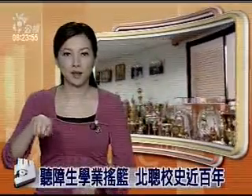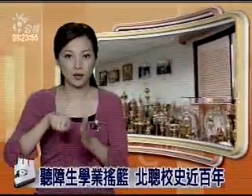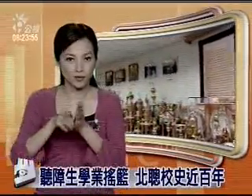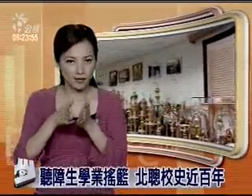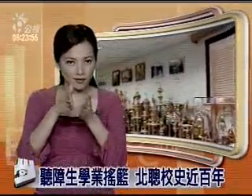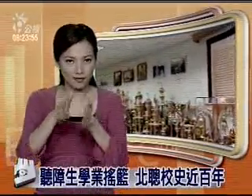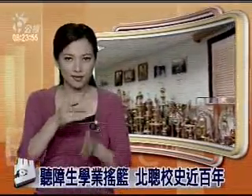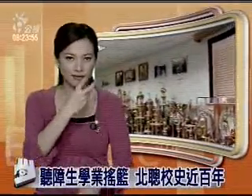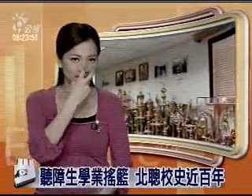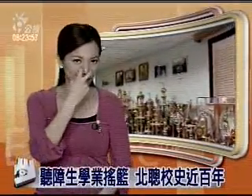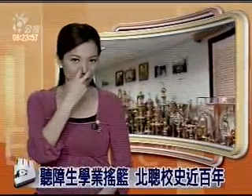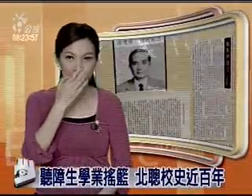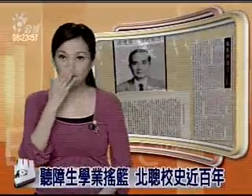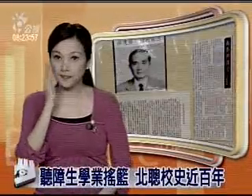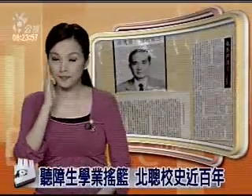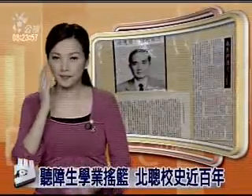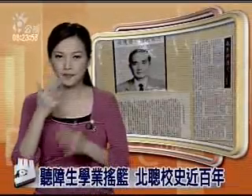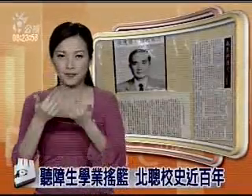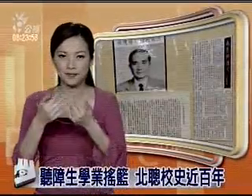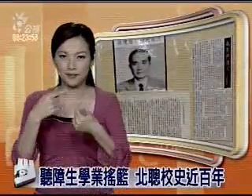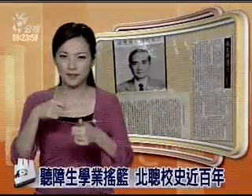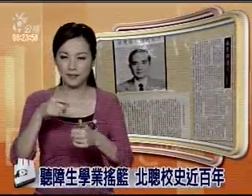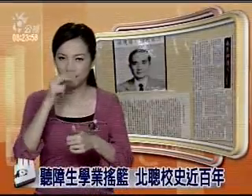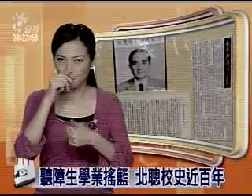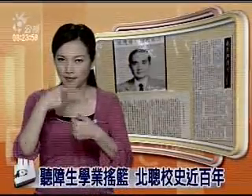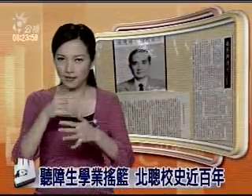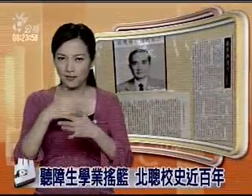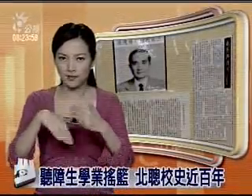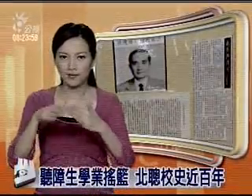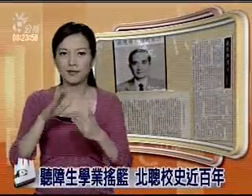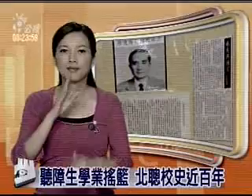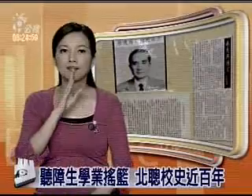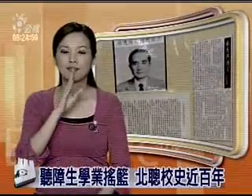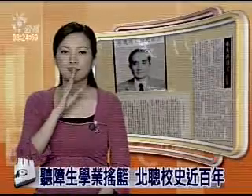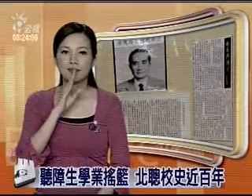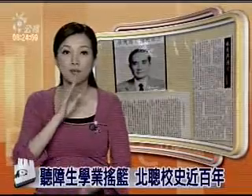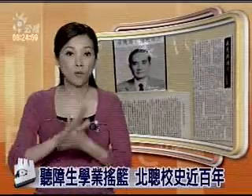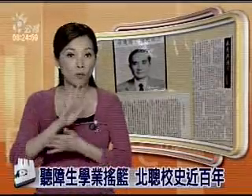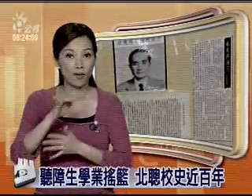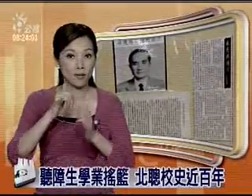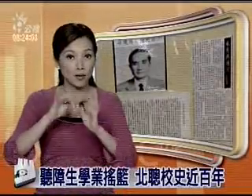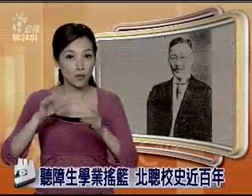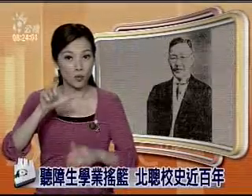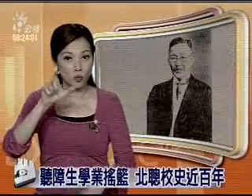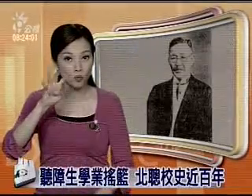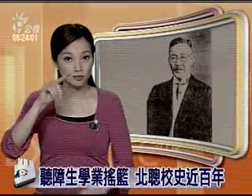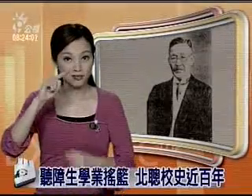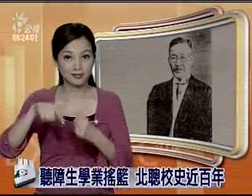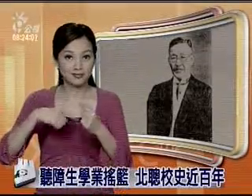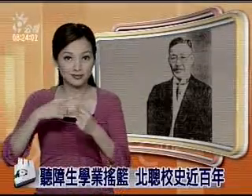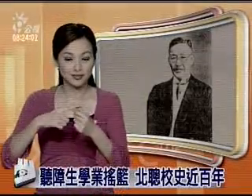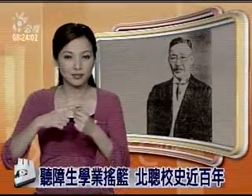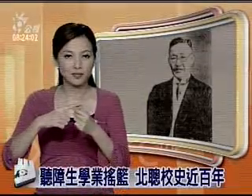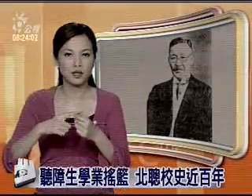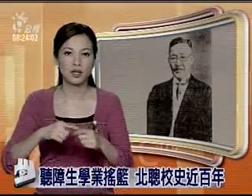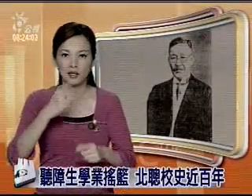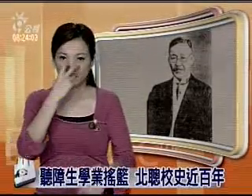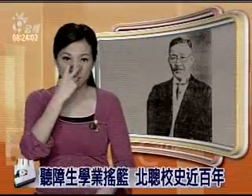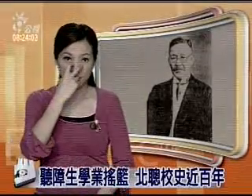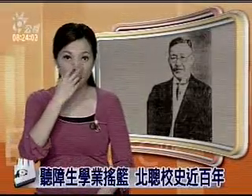的特殊教育学校。后来呢，一直到民国六十四年，才将视障跟听障两个部分独立